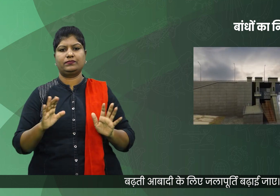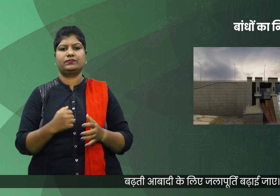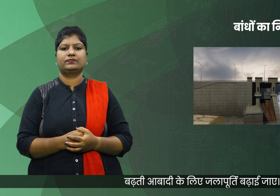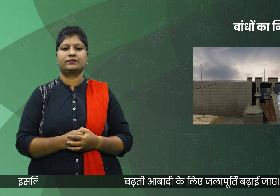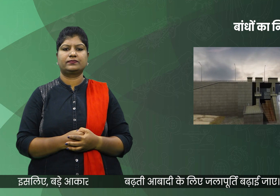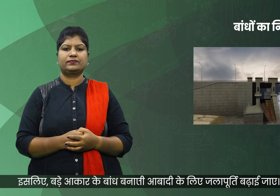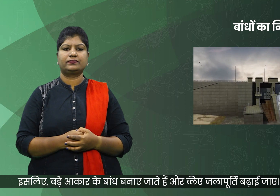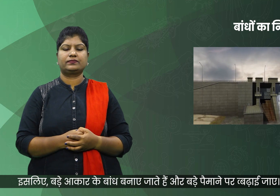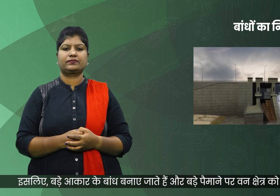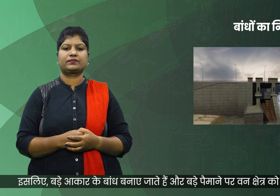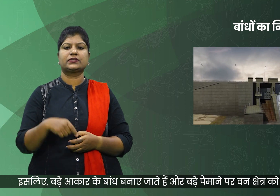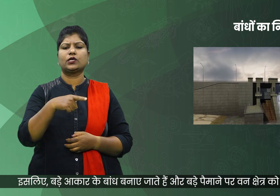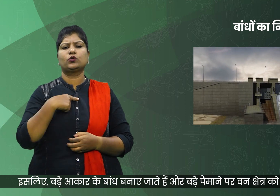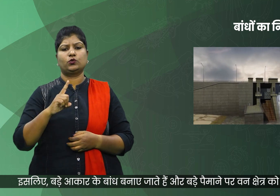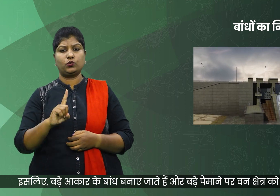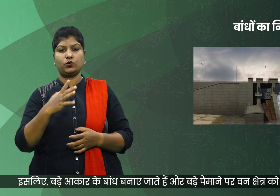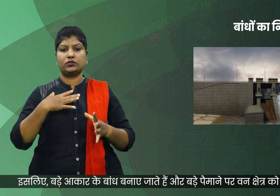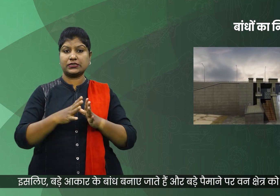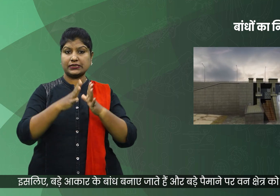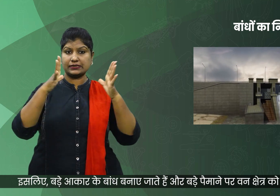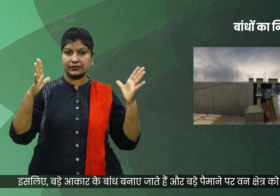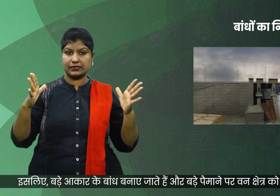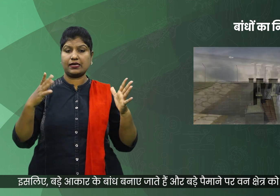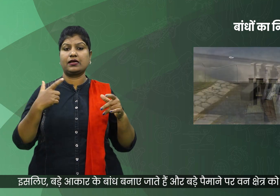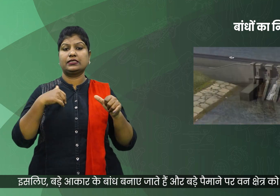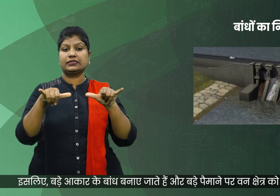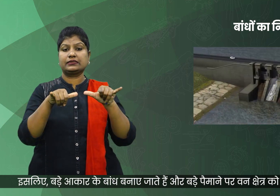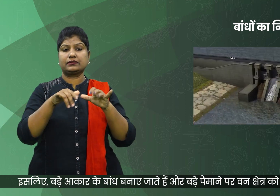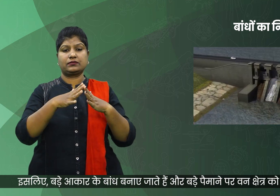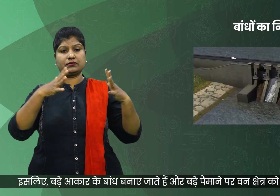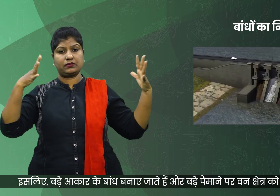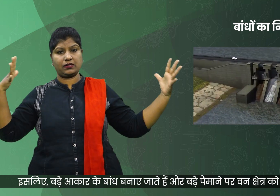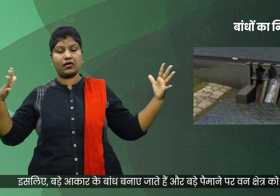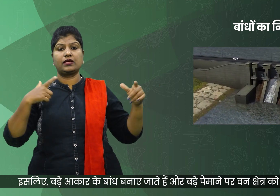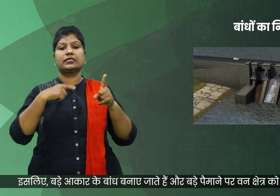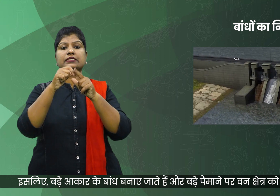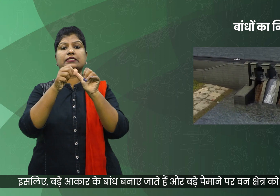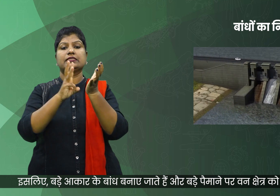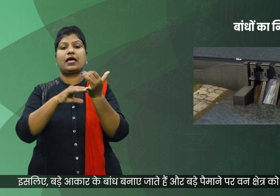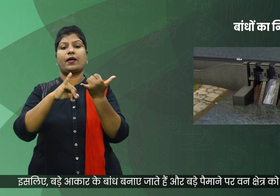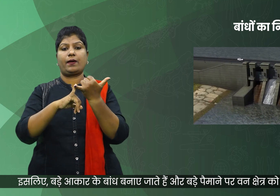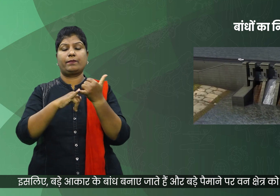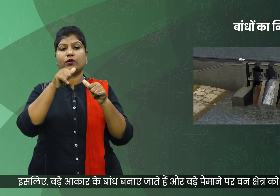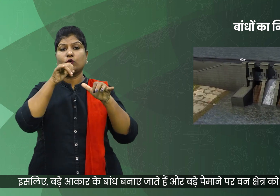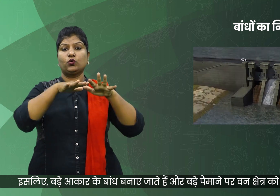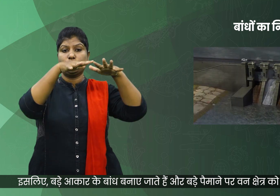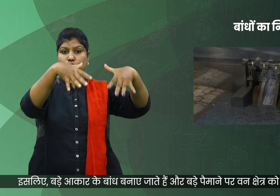इसलिए बड़े आकार के बान बनाई जाते हैं और बड़े पैमाने पर वनक्षेत्र को साफ